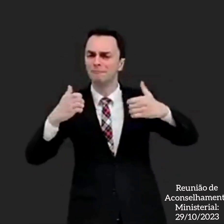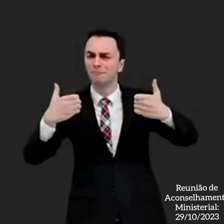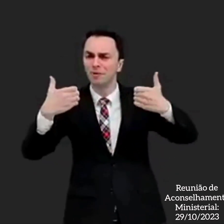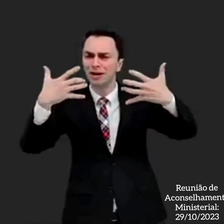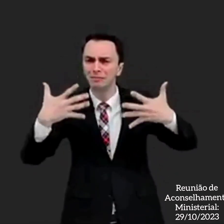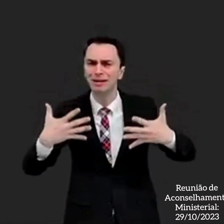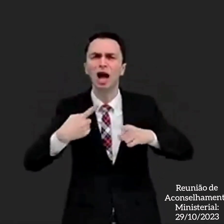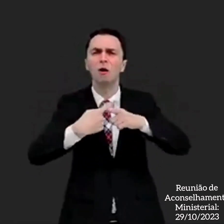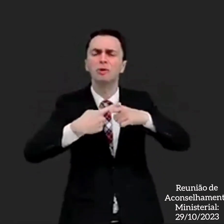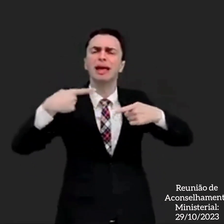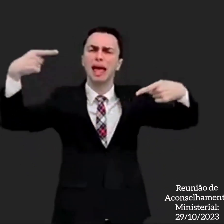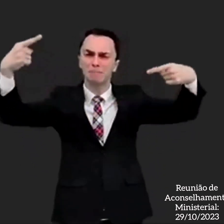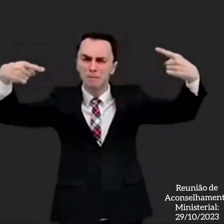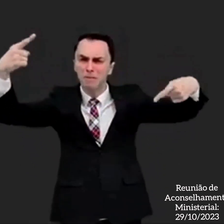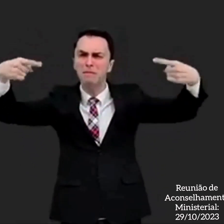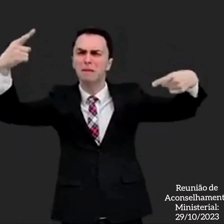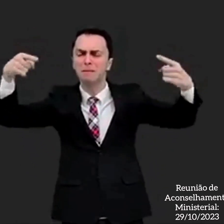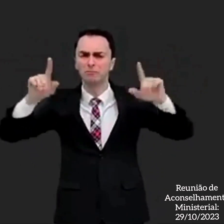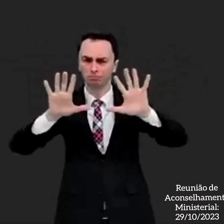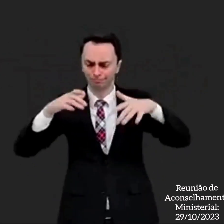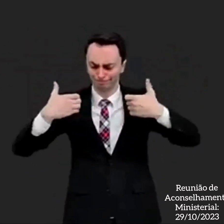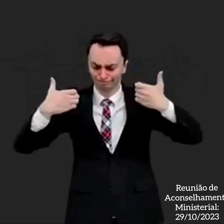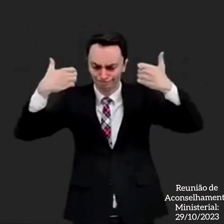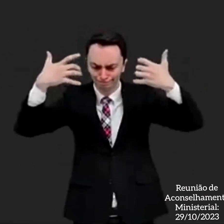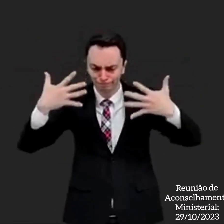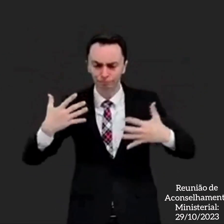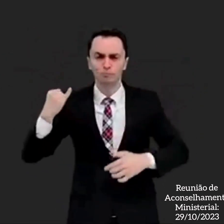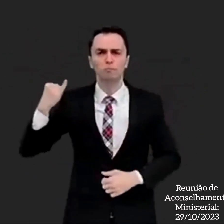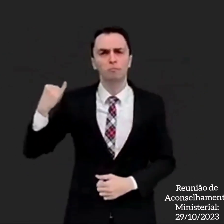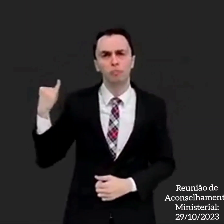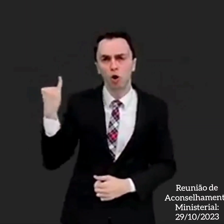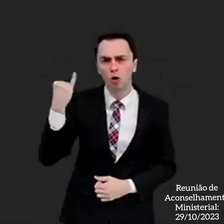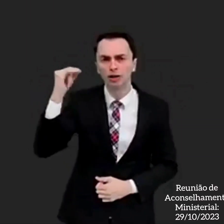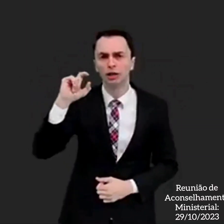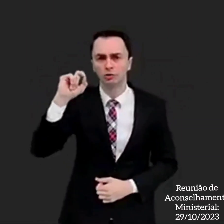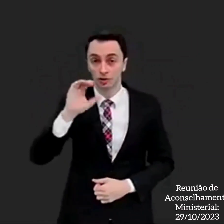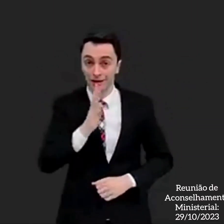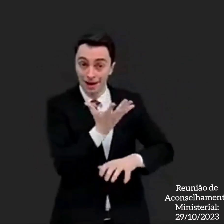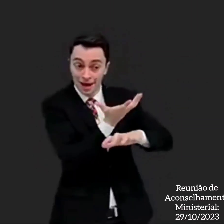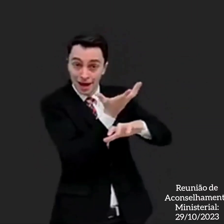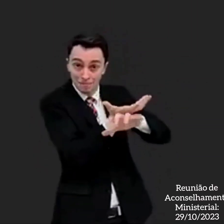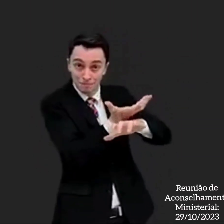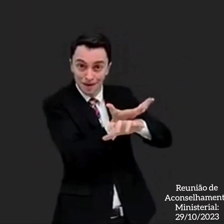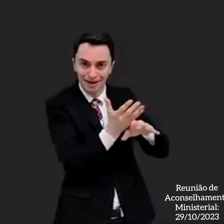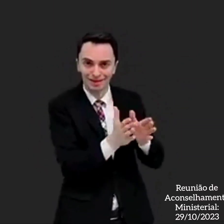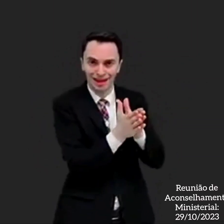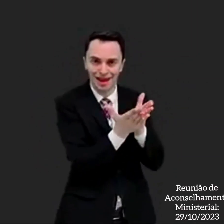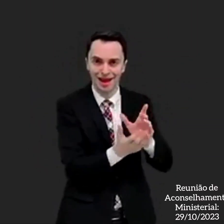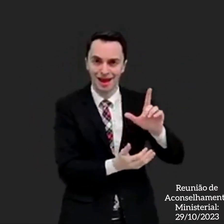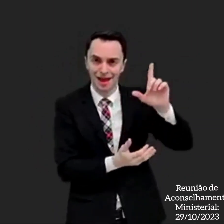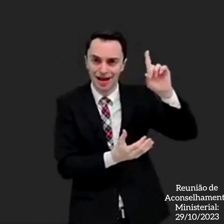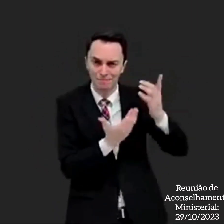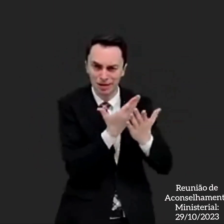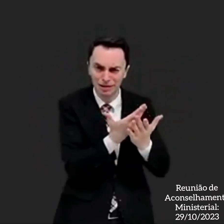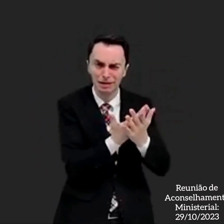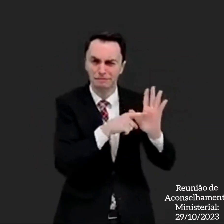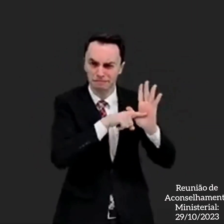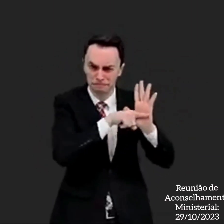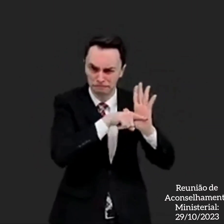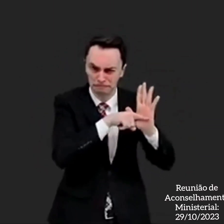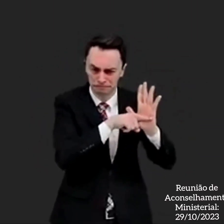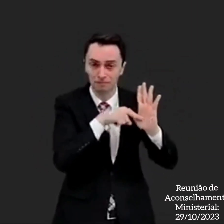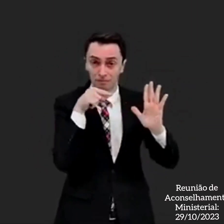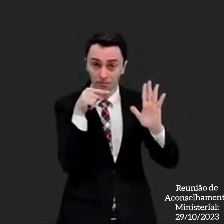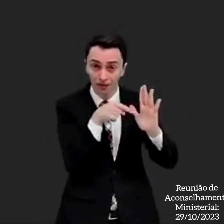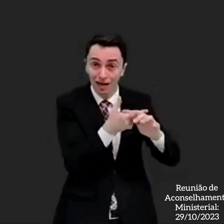teor dessa questão, importa lembrar que a disciplina bibliologia